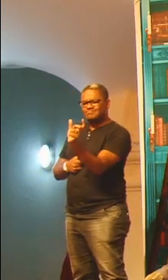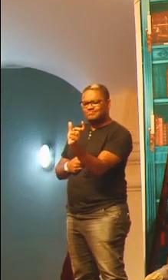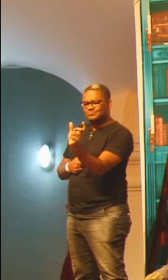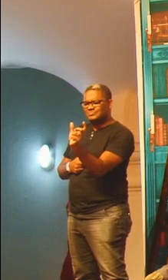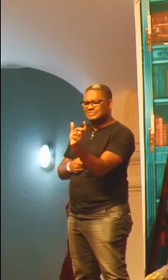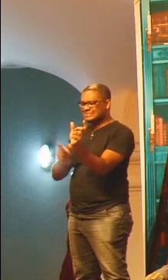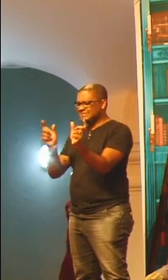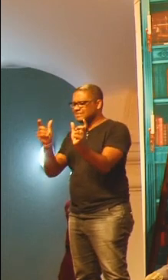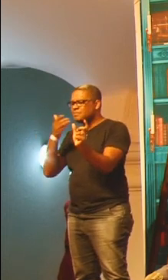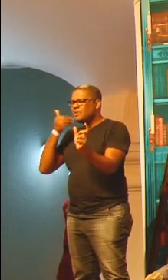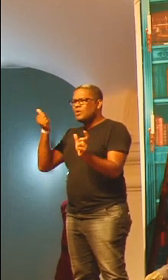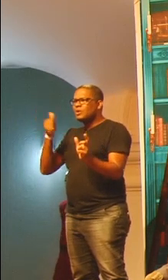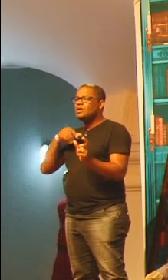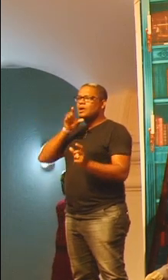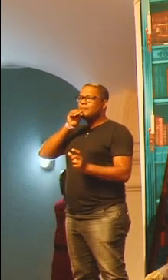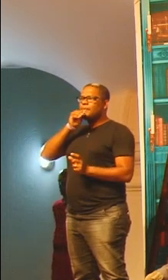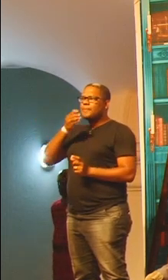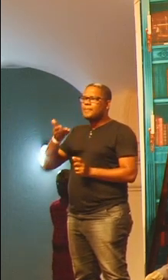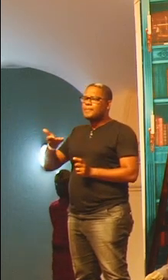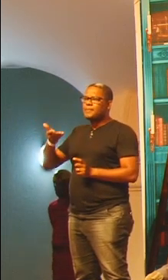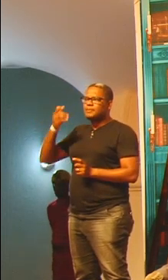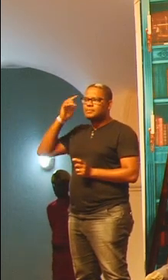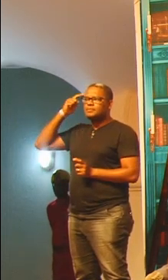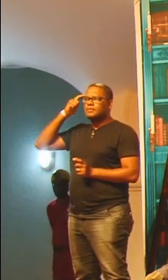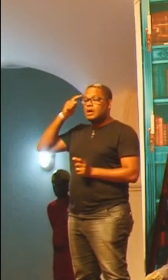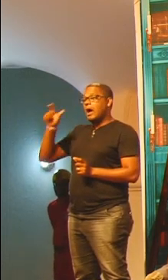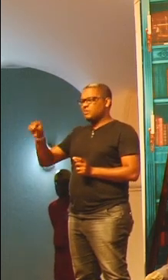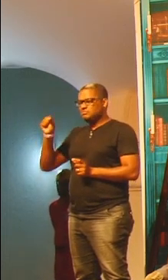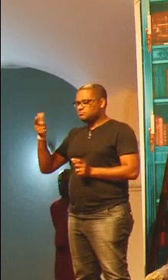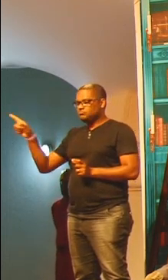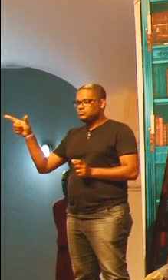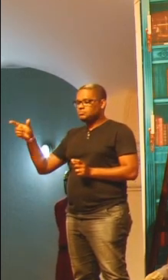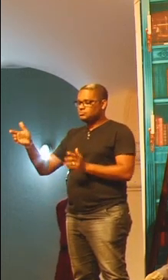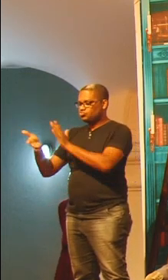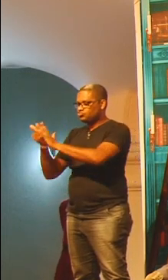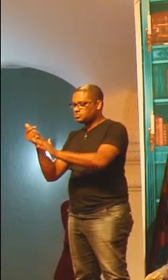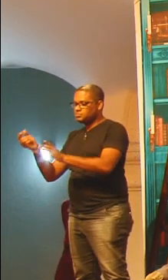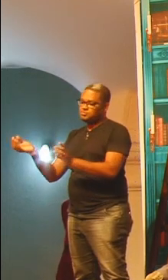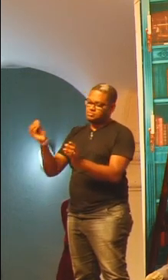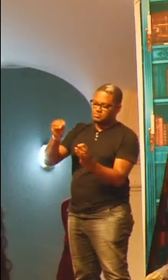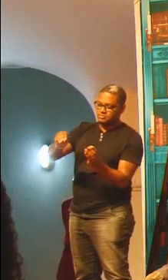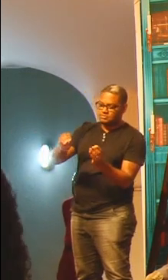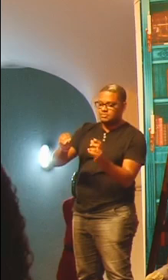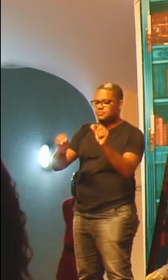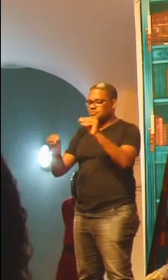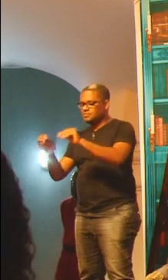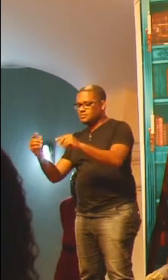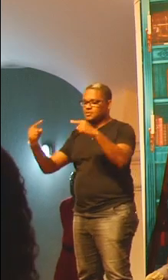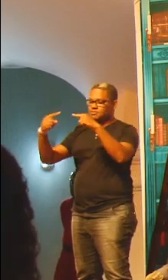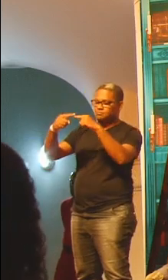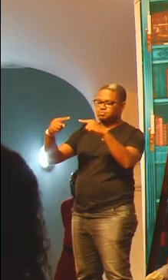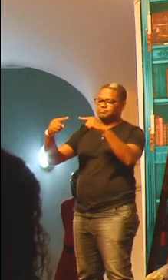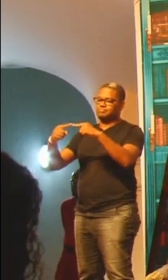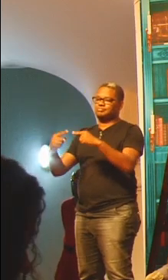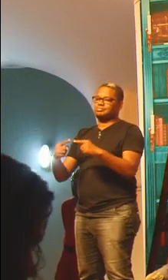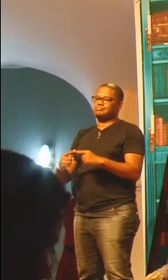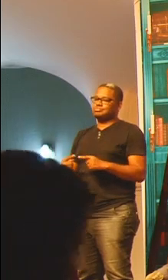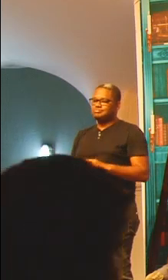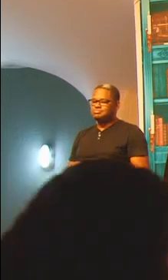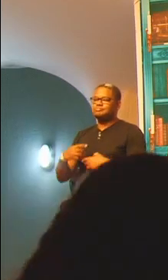eu leio, na hora do processo criativo, eu leio esse texto em voz alta. E aí, quando você lê em voz alta, você